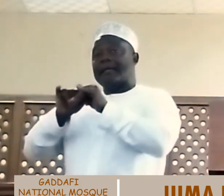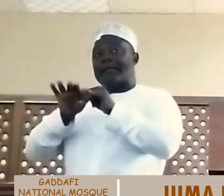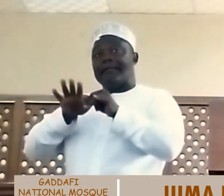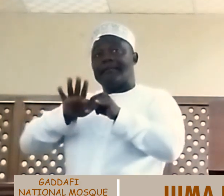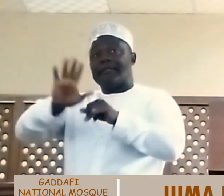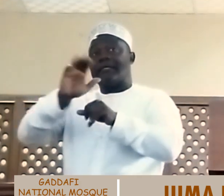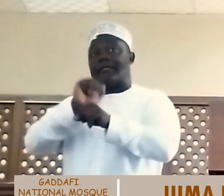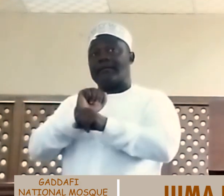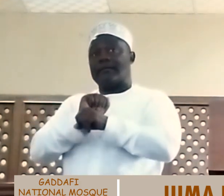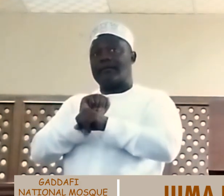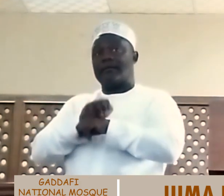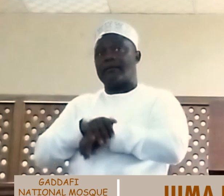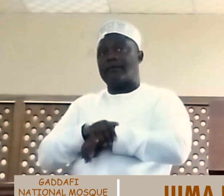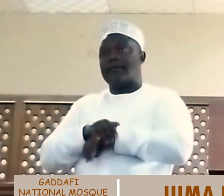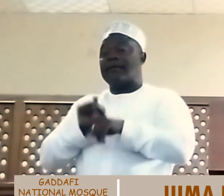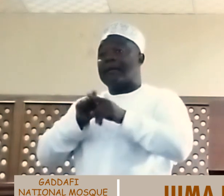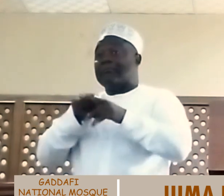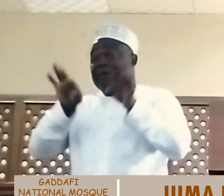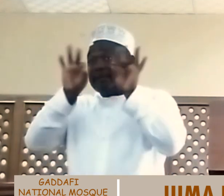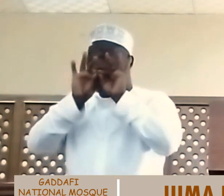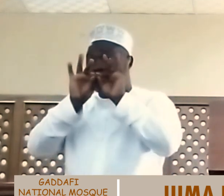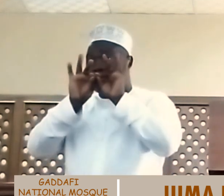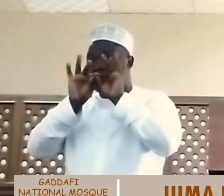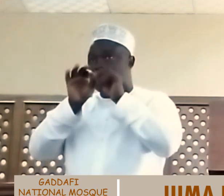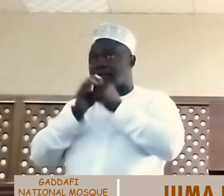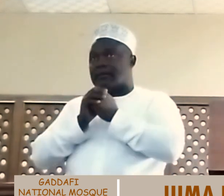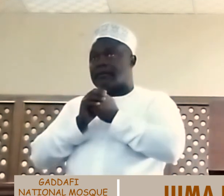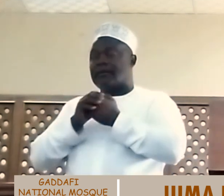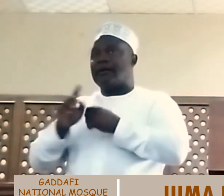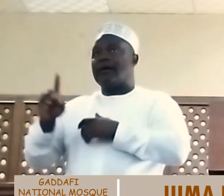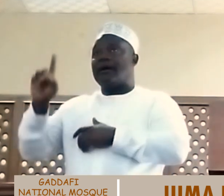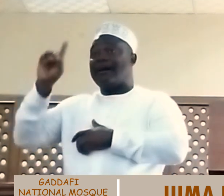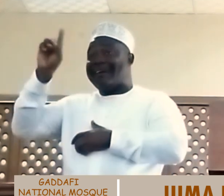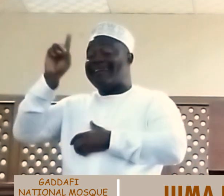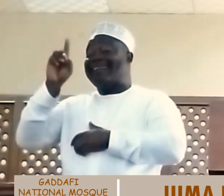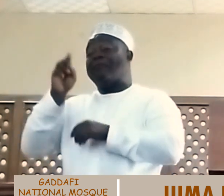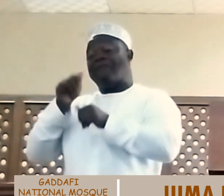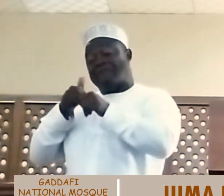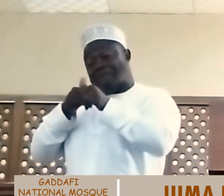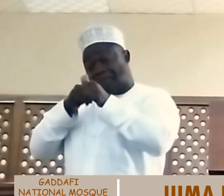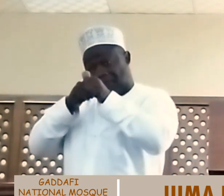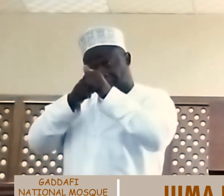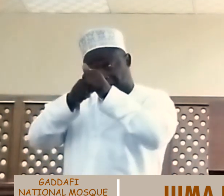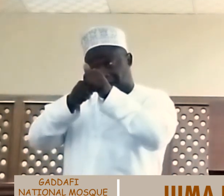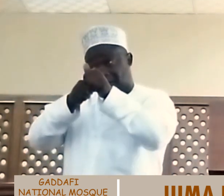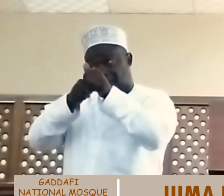bwabwe. Mu makulu nti Allah agenda tugobereza